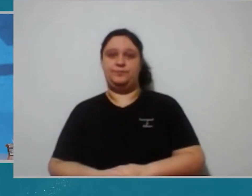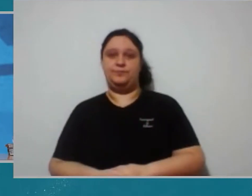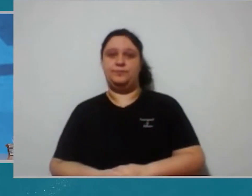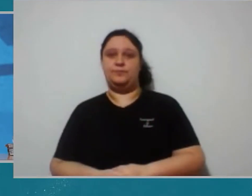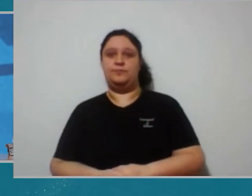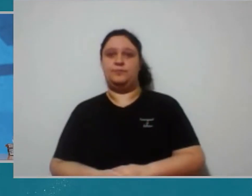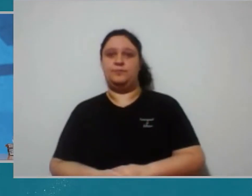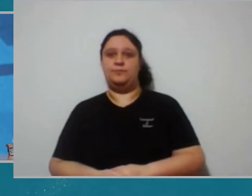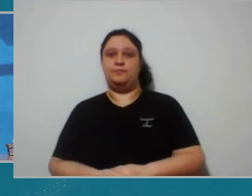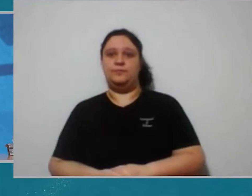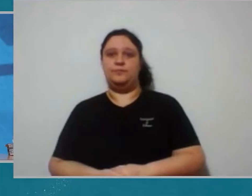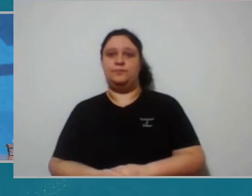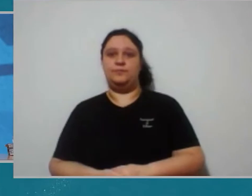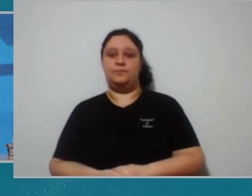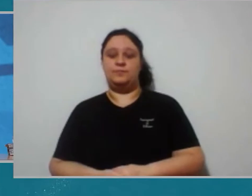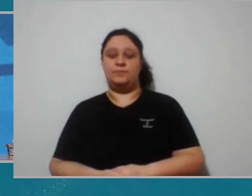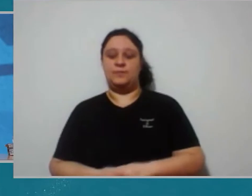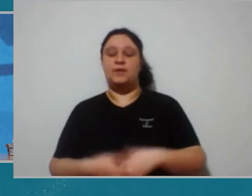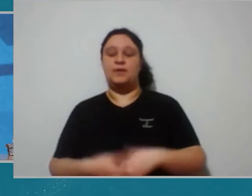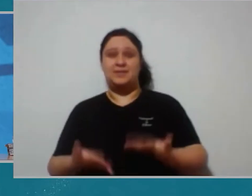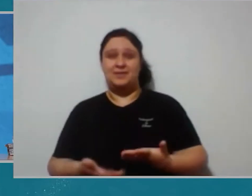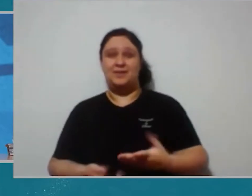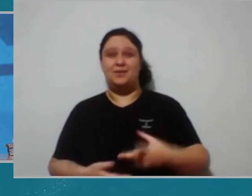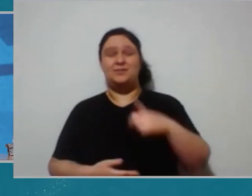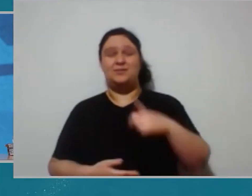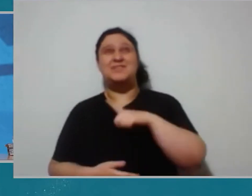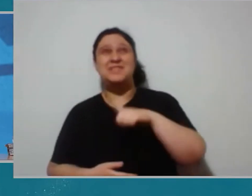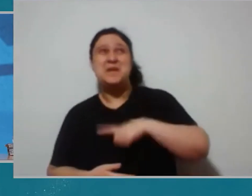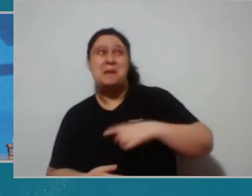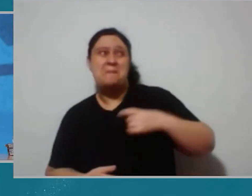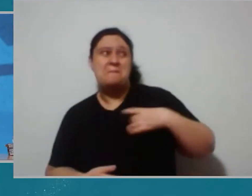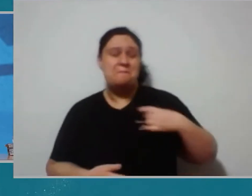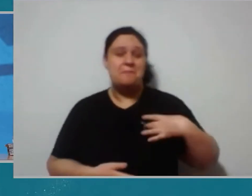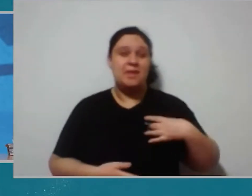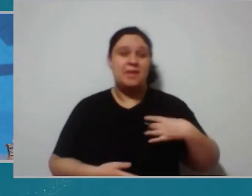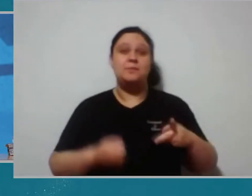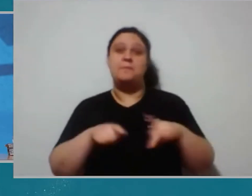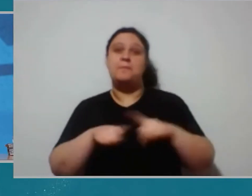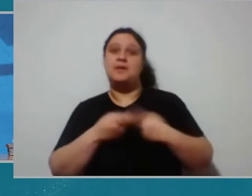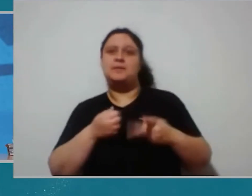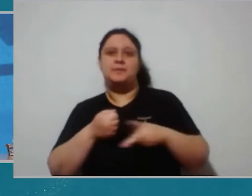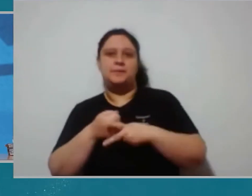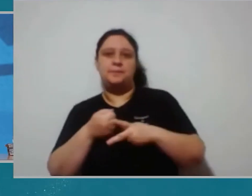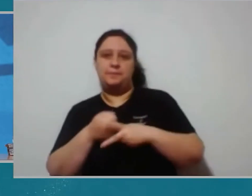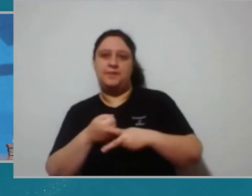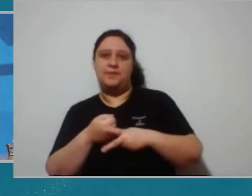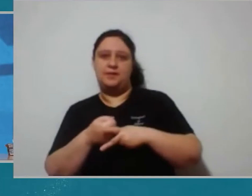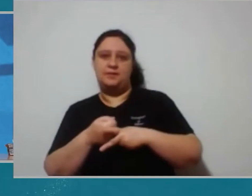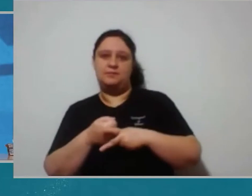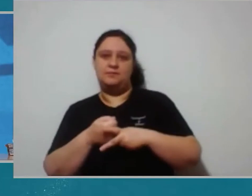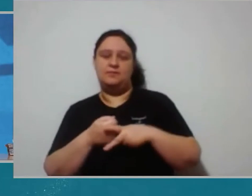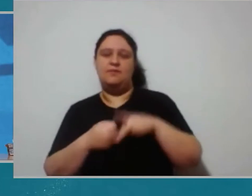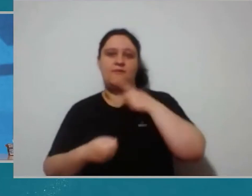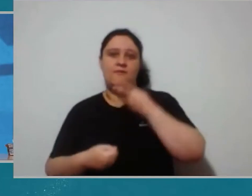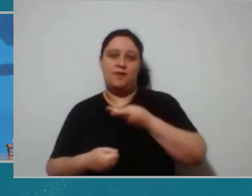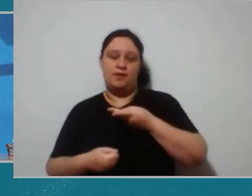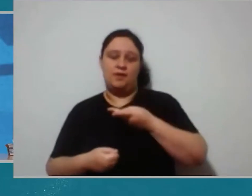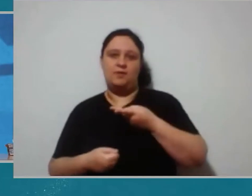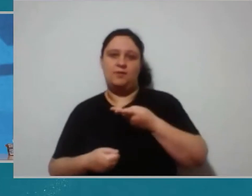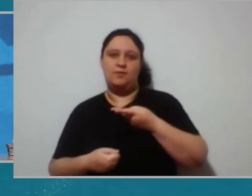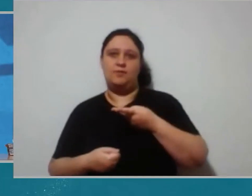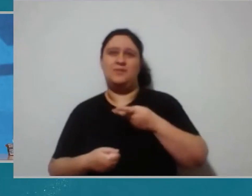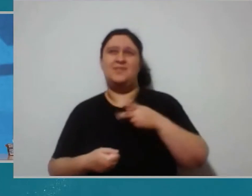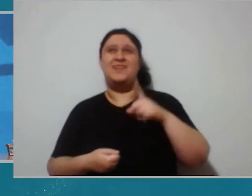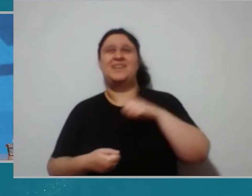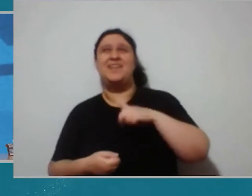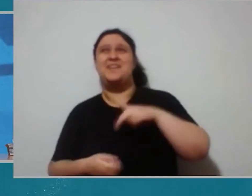ficaram com medo e tal, e Pedro disse, né, segundo o profeta Joel, visões, sonhos,